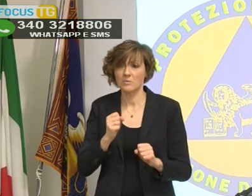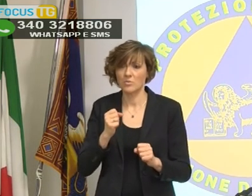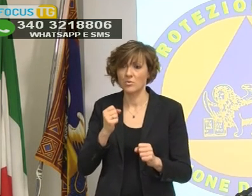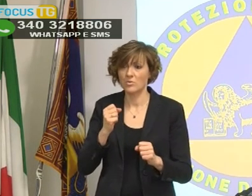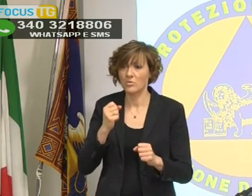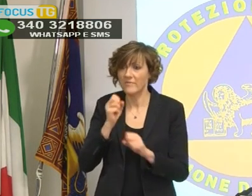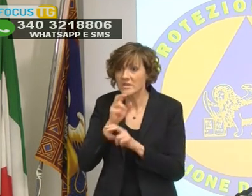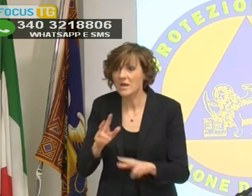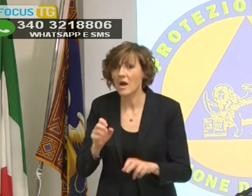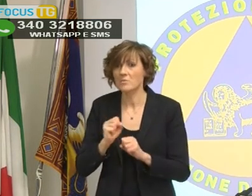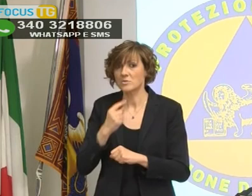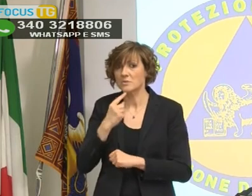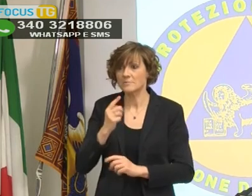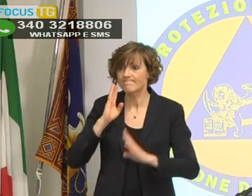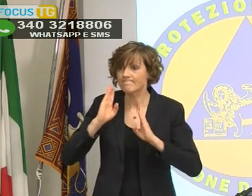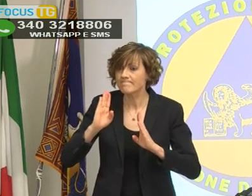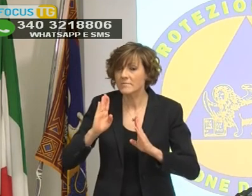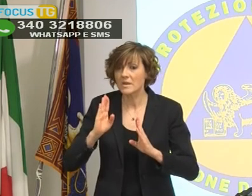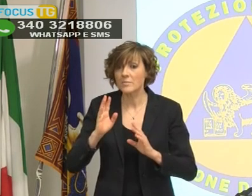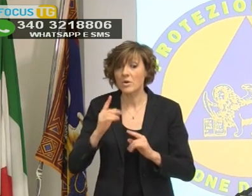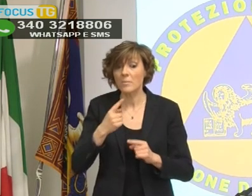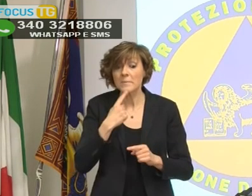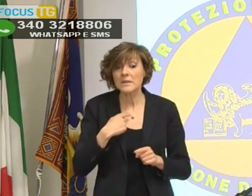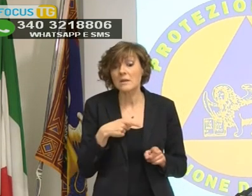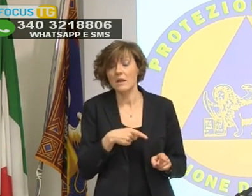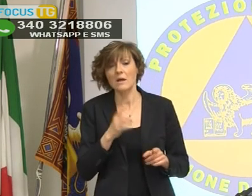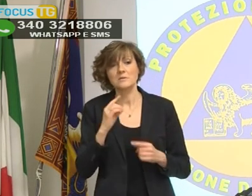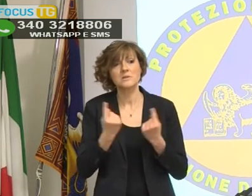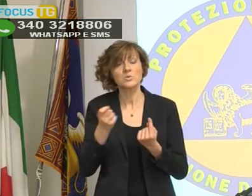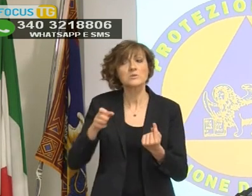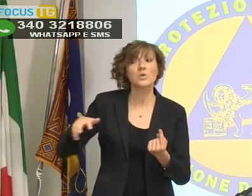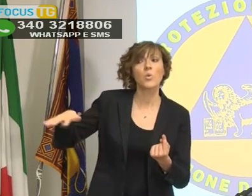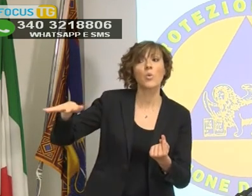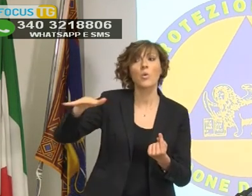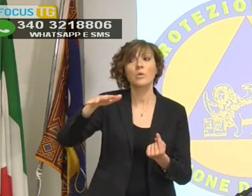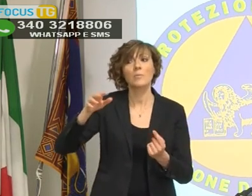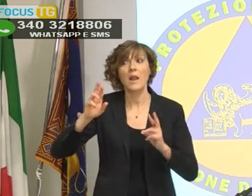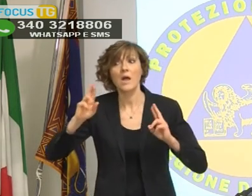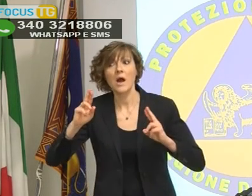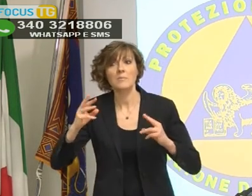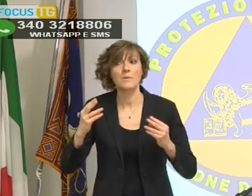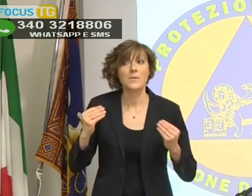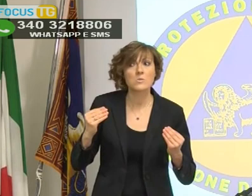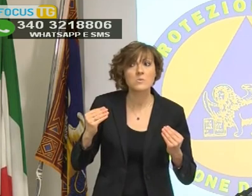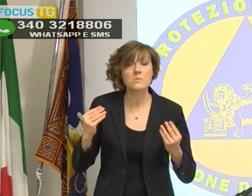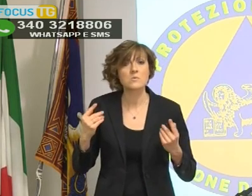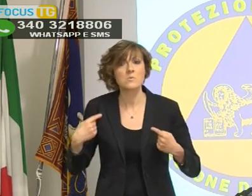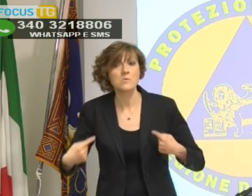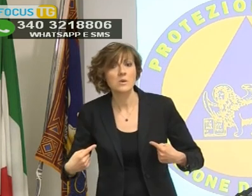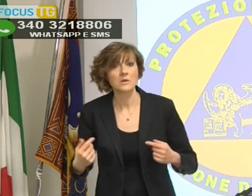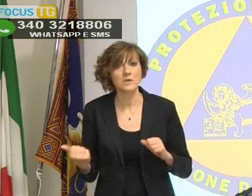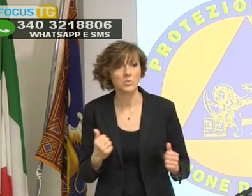Però mi dica lei se ha l'impressione in giro di una situazione di allarme, di timore, di paura. Io